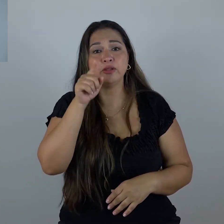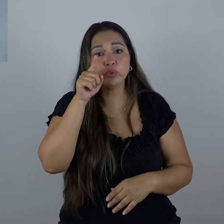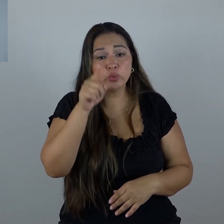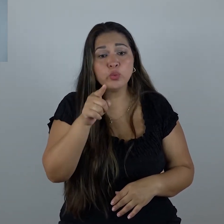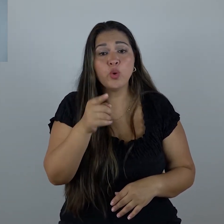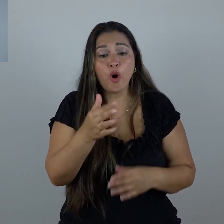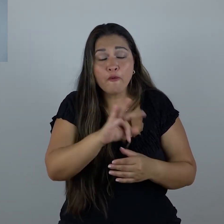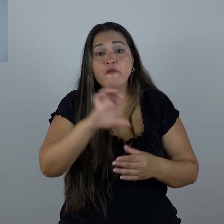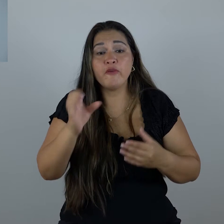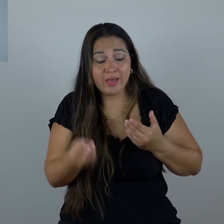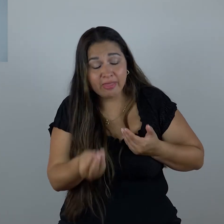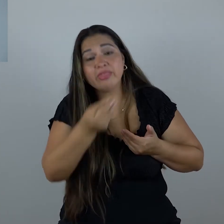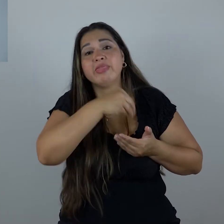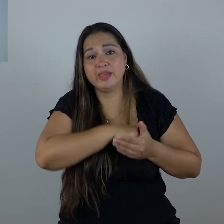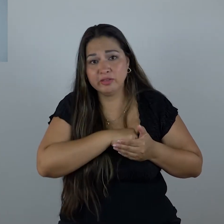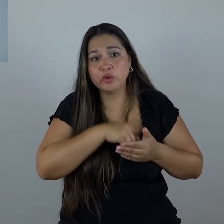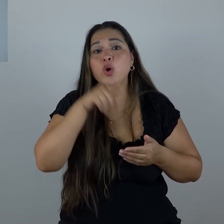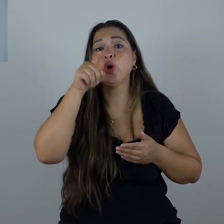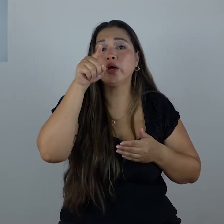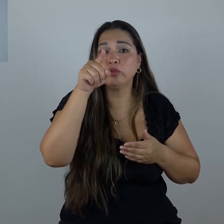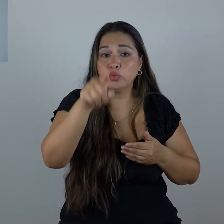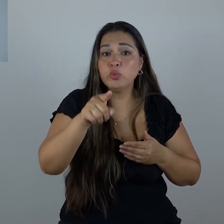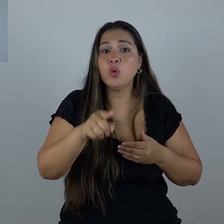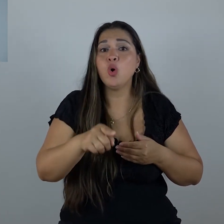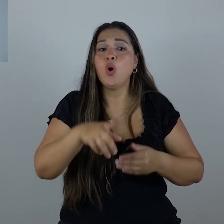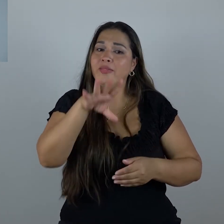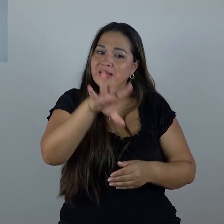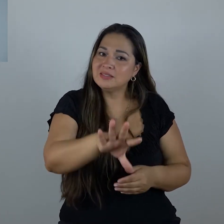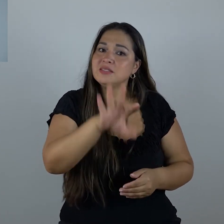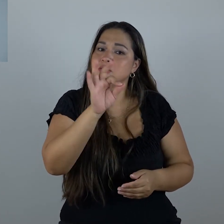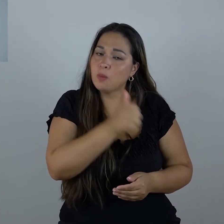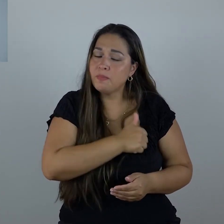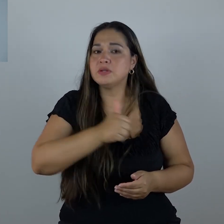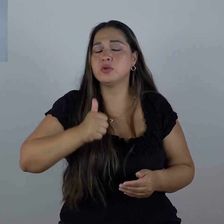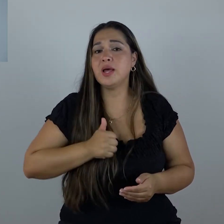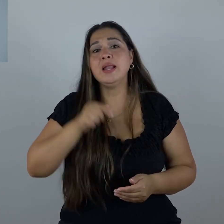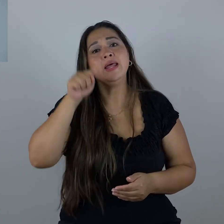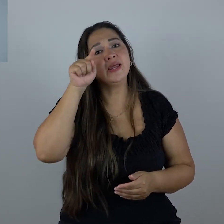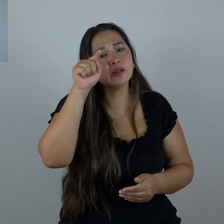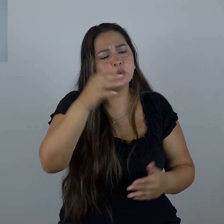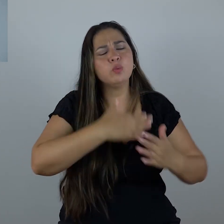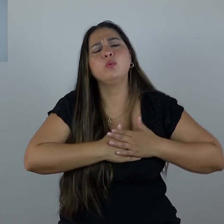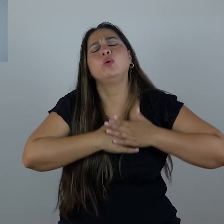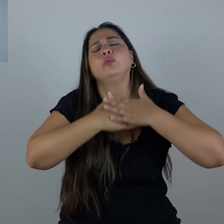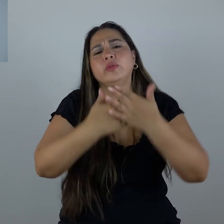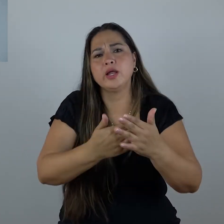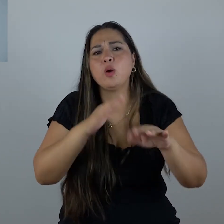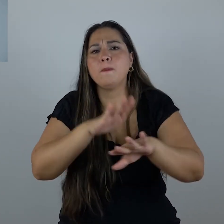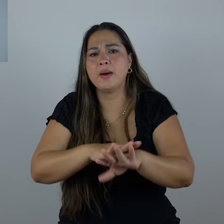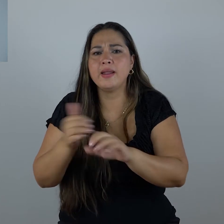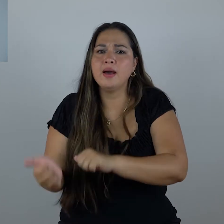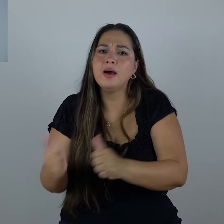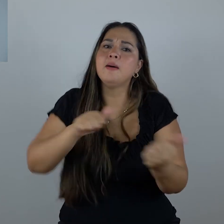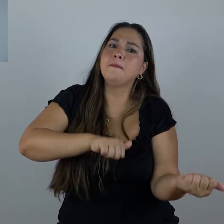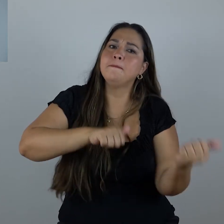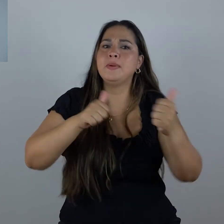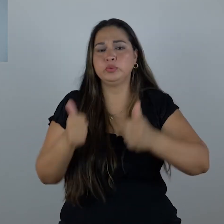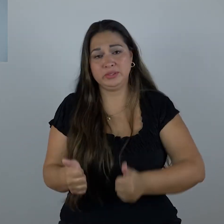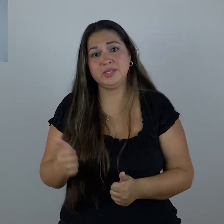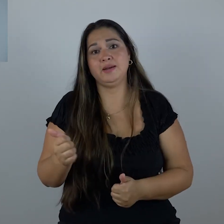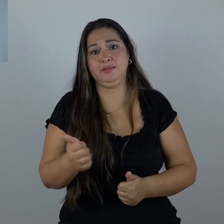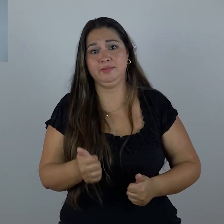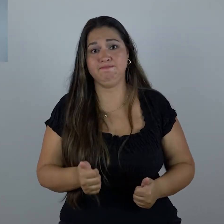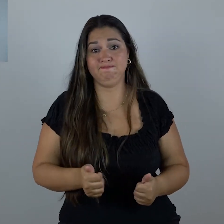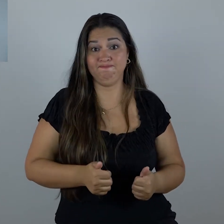no hay nada. Hubo un personaje en la Biblia, te lo dejaré también luego al final del vídeo, que se llamaba Naamán, y aquel que le